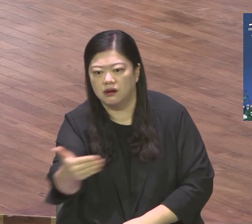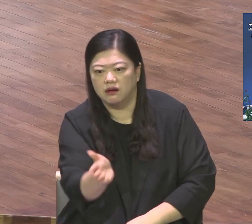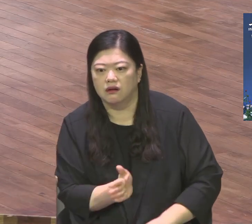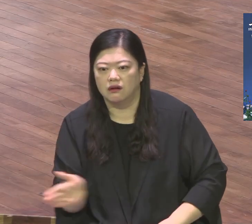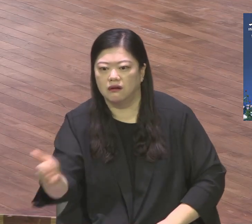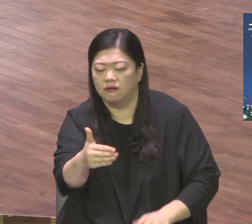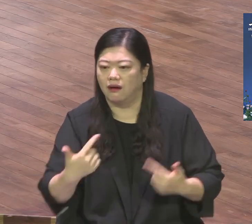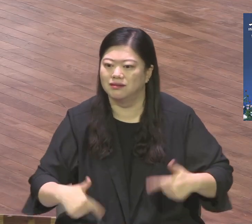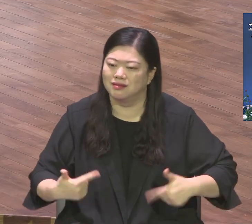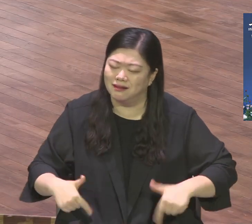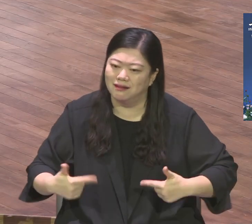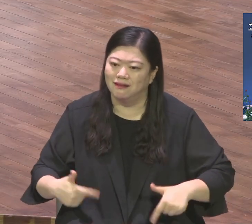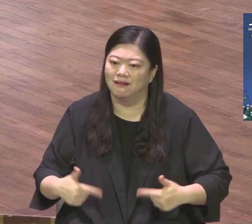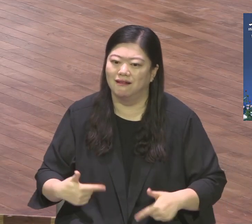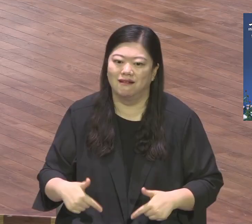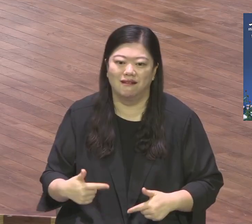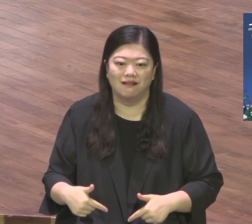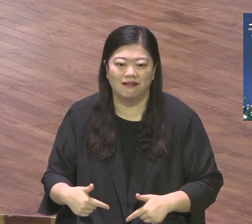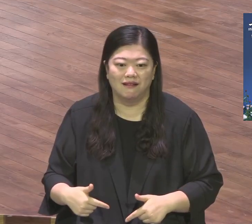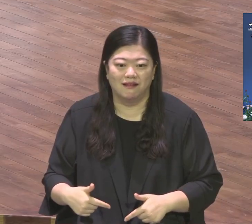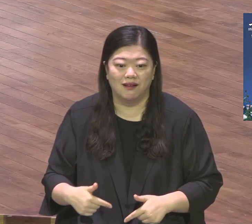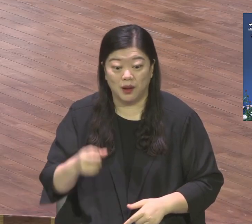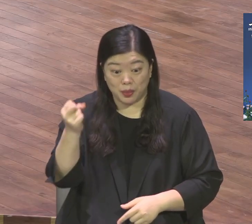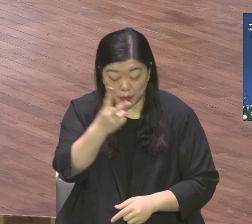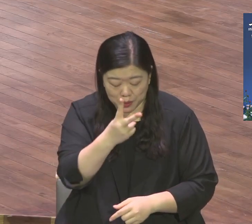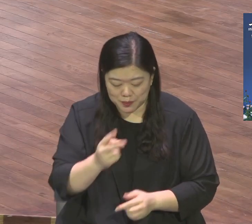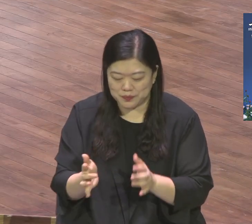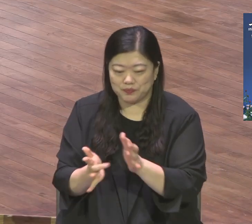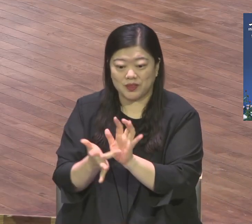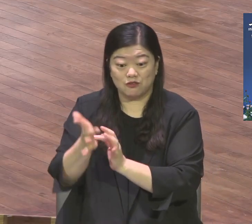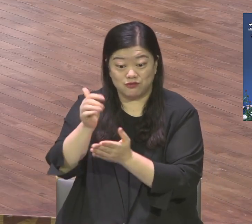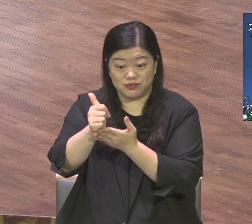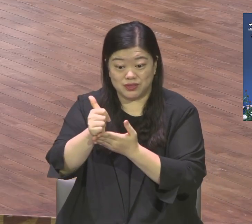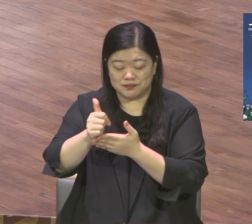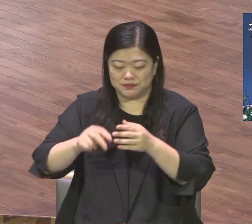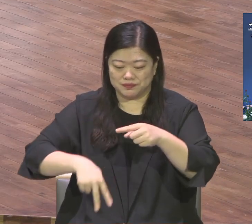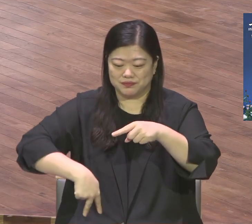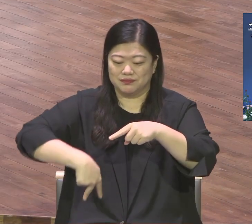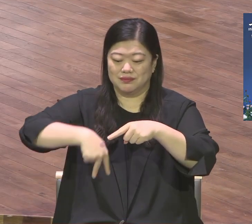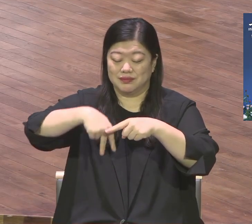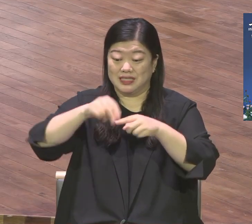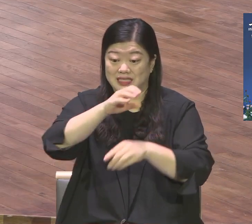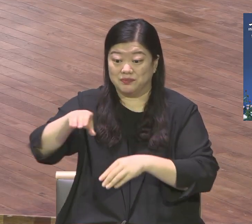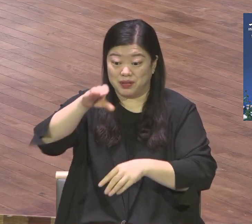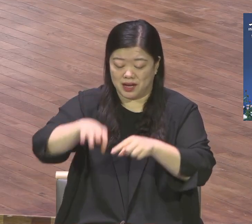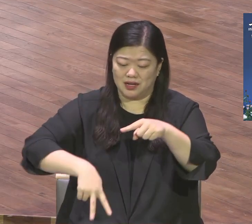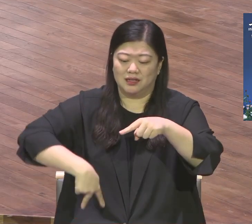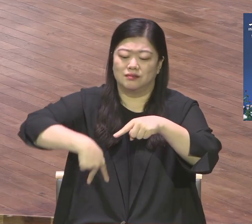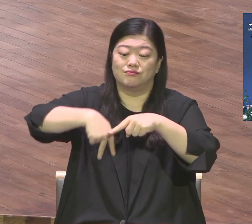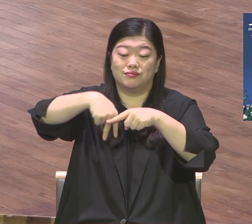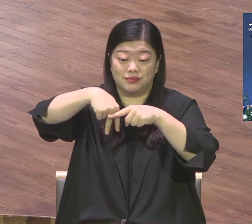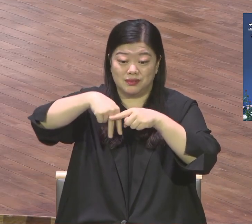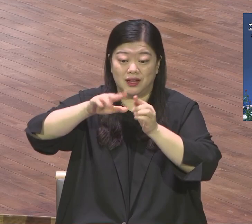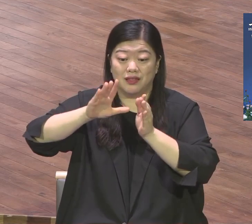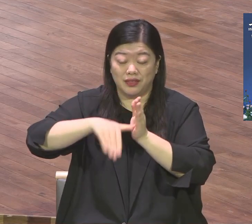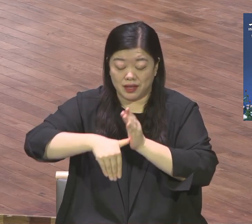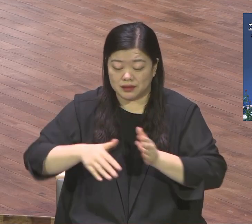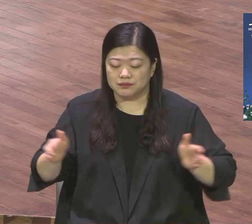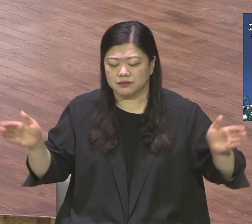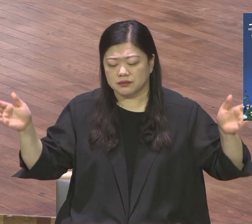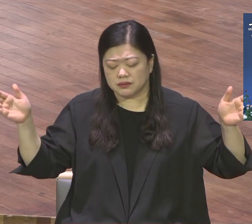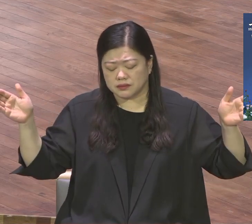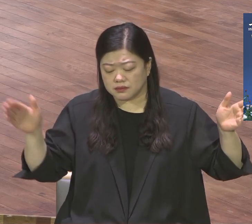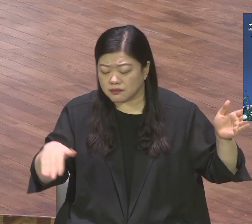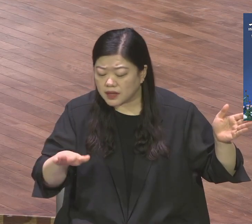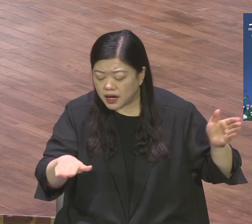마리아, 자기가 이제 죽고 천국하고는 뭐, 어머니를 돌볼 사람이 없으니까 너 요한 너 내 어머니